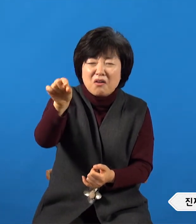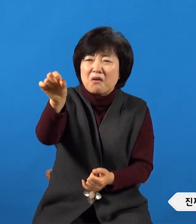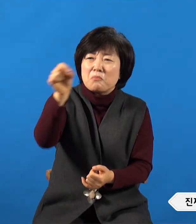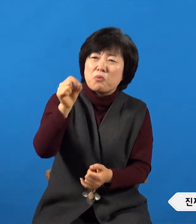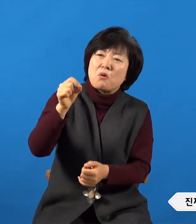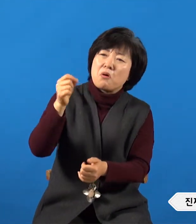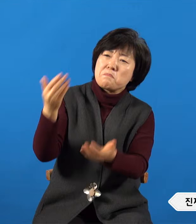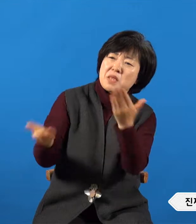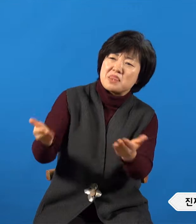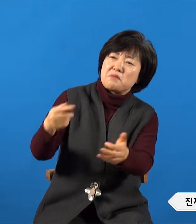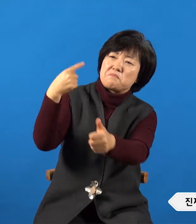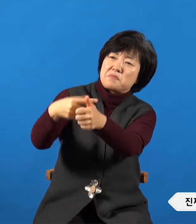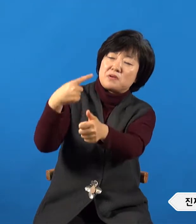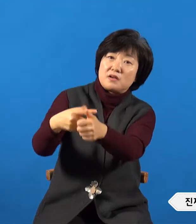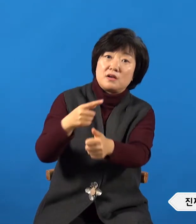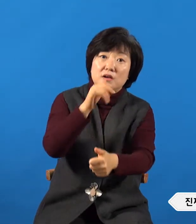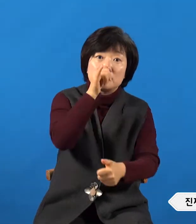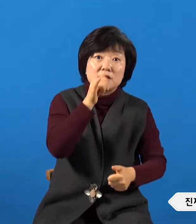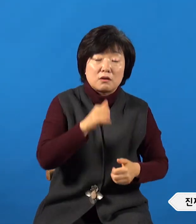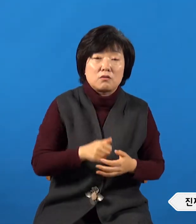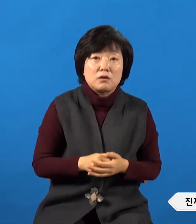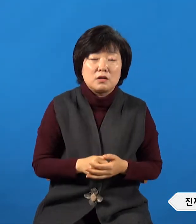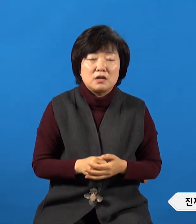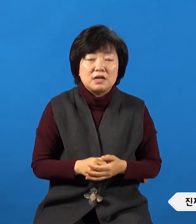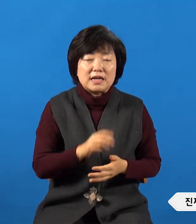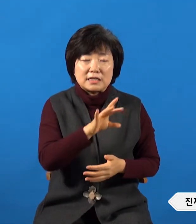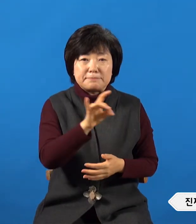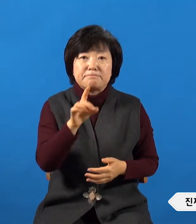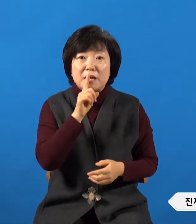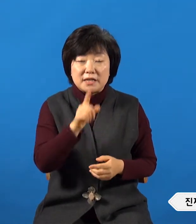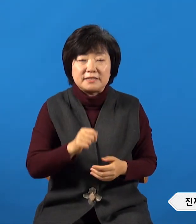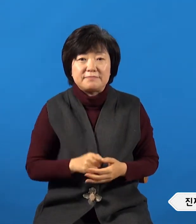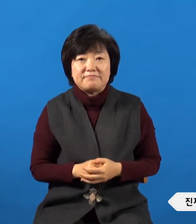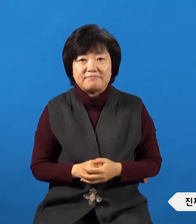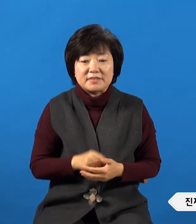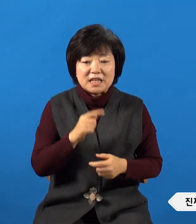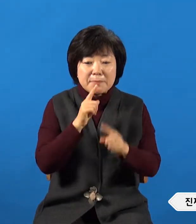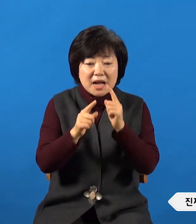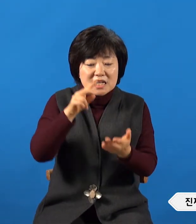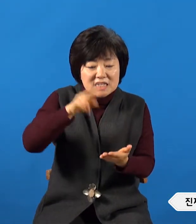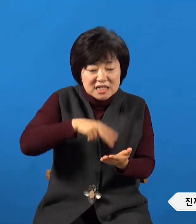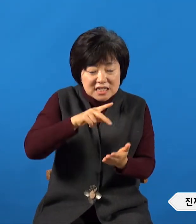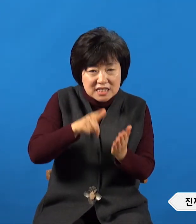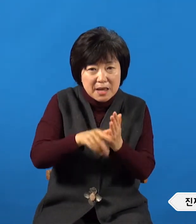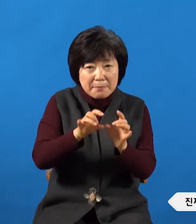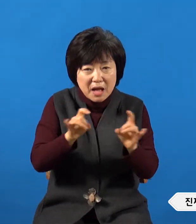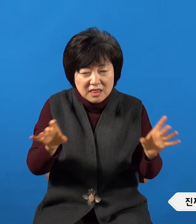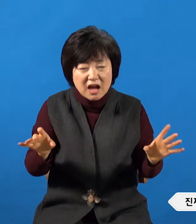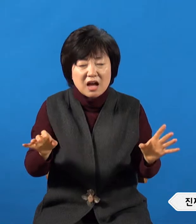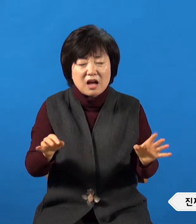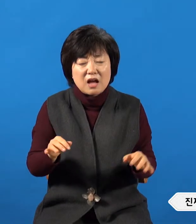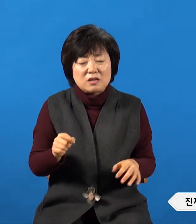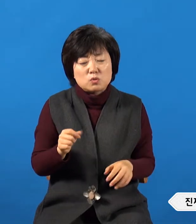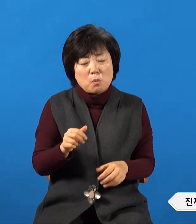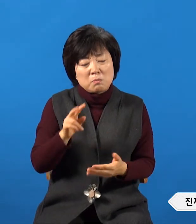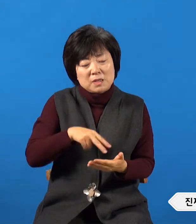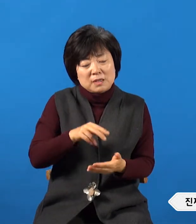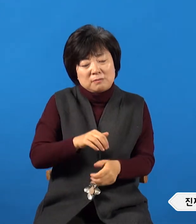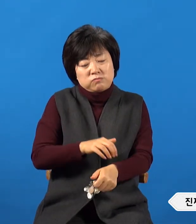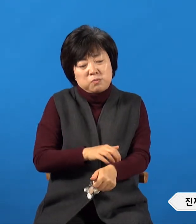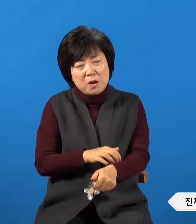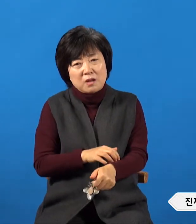겁니다. 우리는 이 말씀을 종종 접해 봅니다. 이 말씀을 읽을 때마다 우리는 왠지 모르게